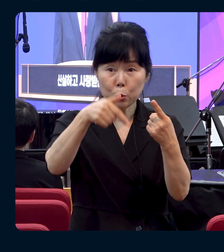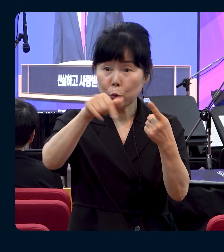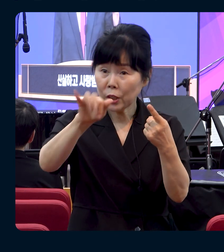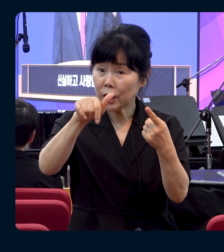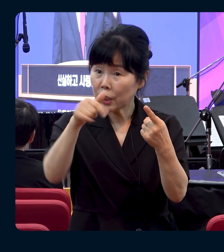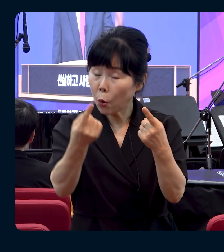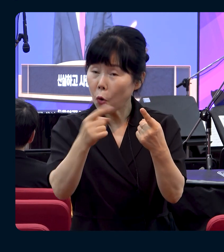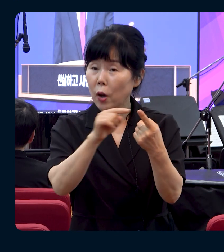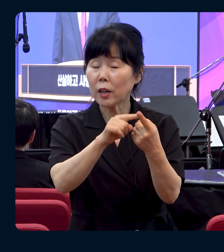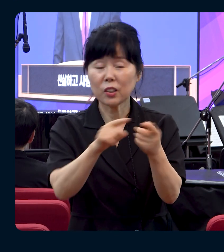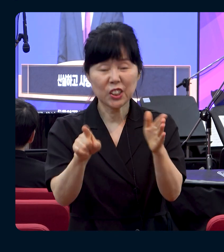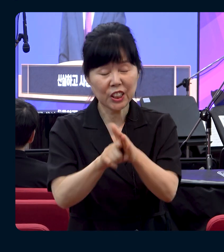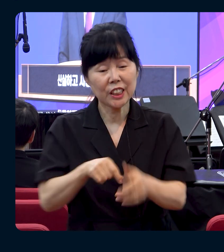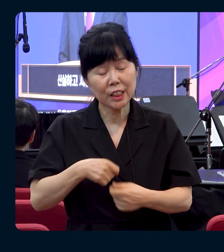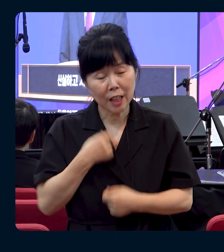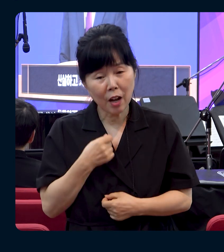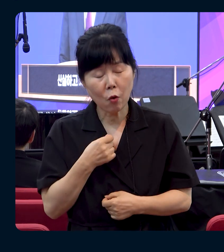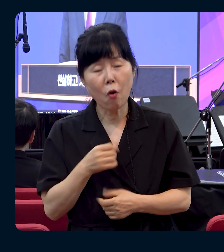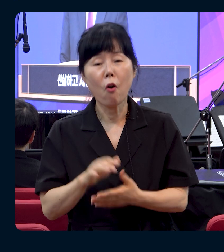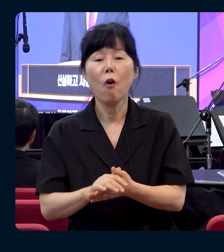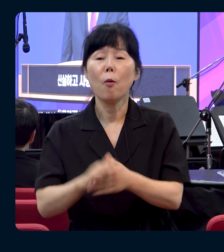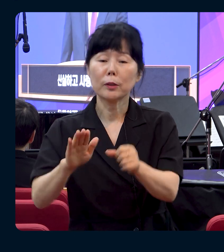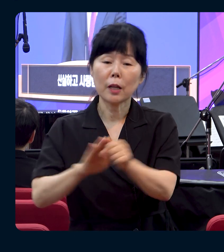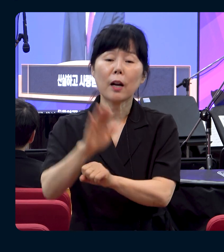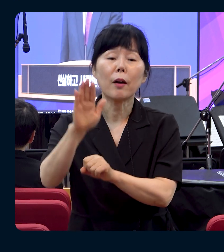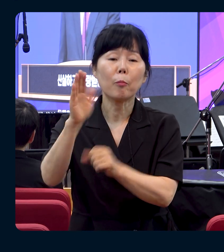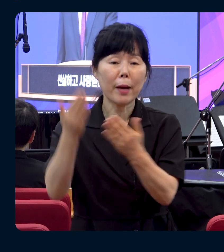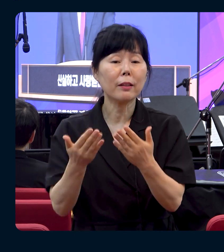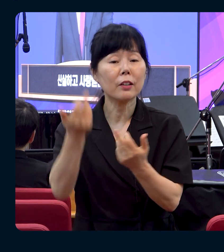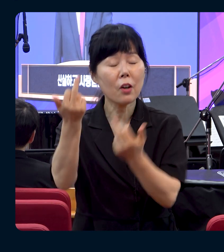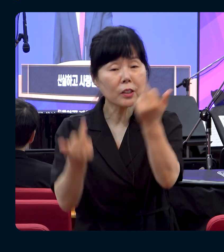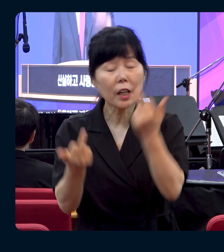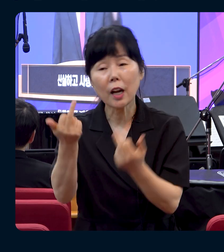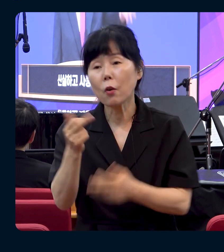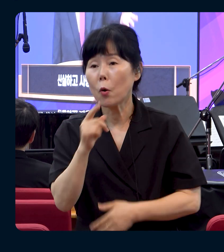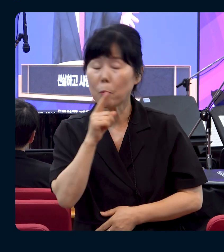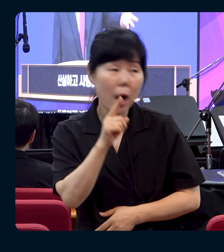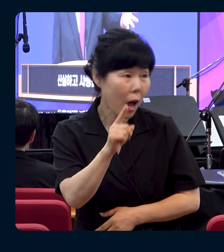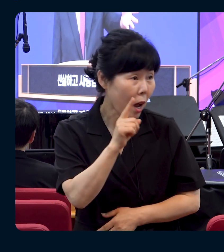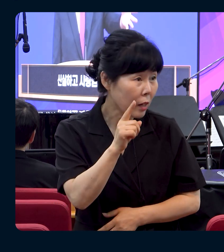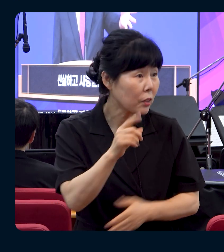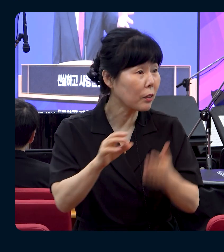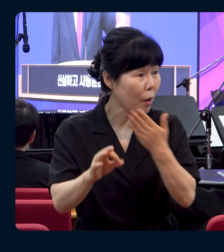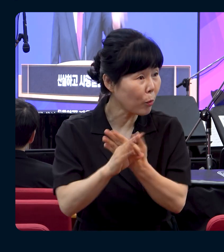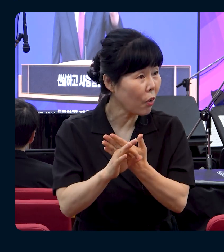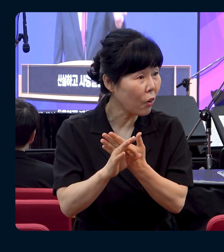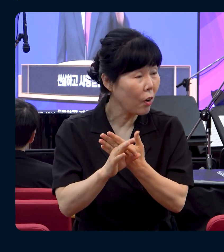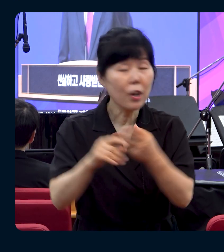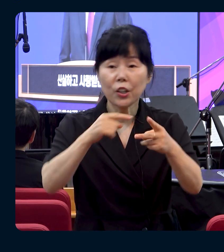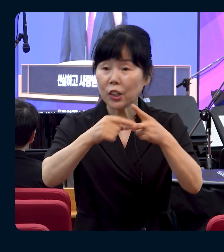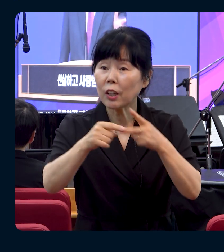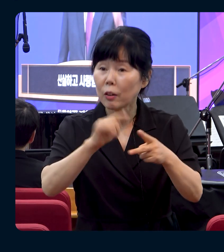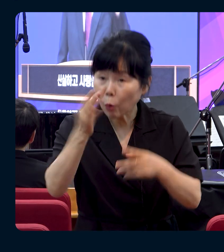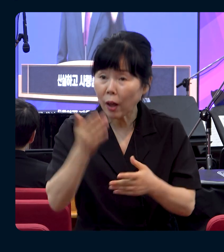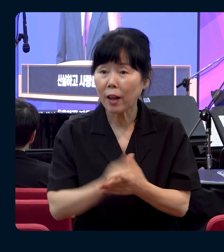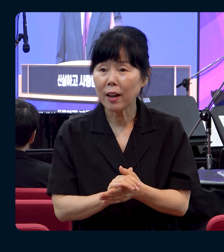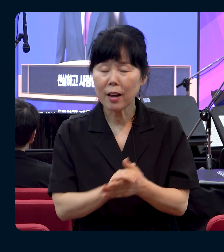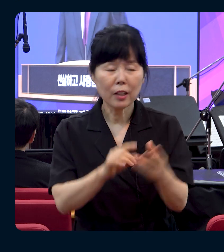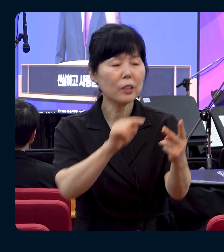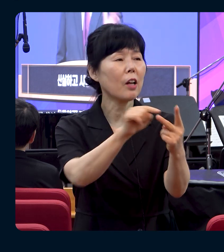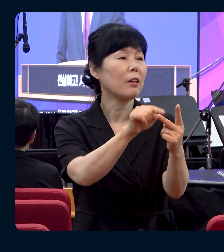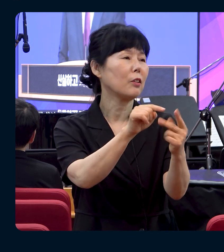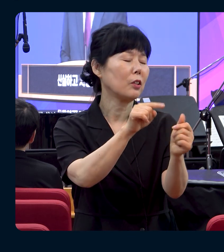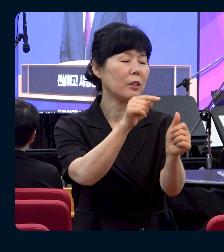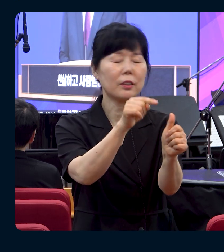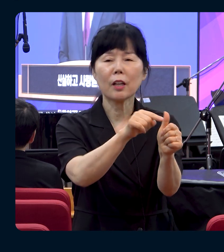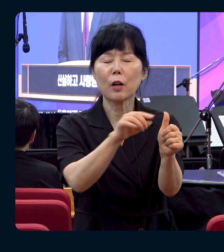두기고에게만 이런 말을 썼다고 한다면 이건 이해가 됩니다. 그는 그야말로 신실한 사람이고요. 그는 정말 모든 사람이 좋아하는